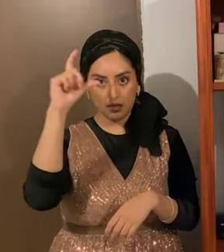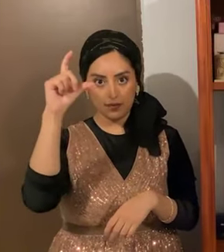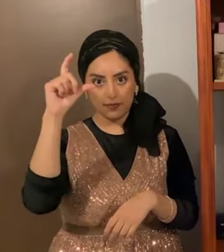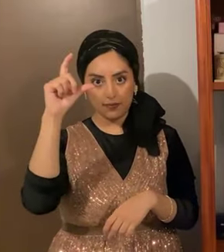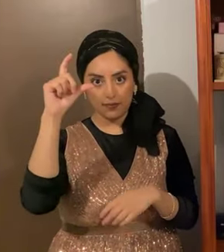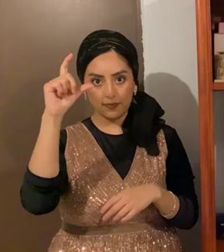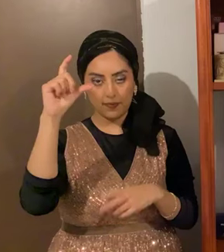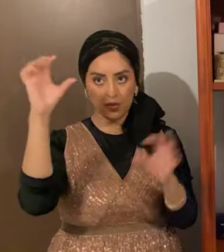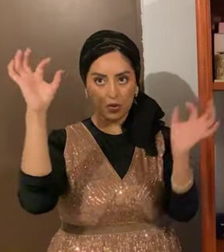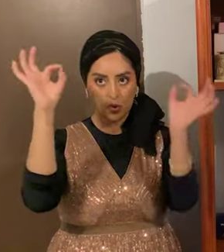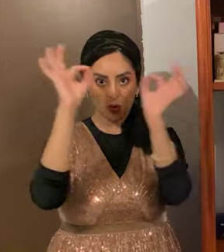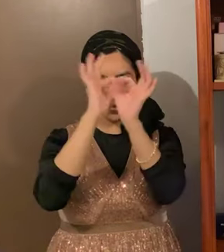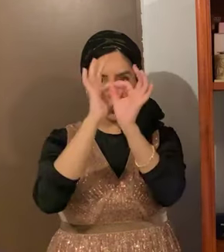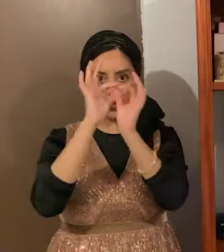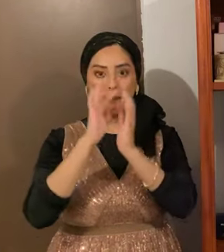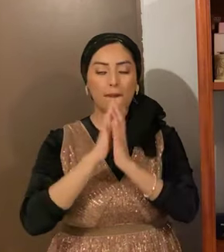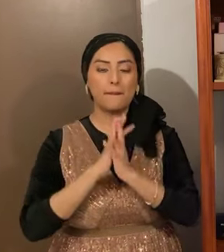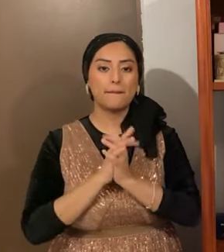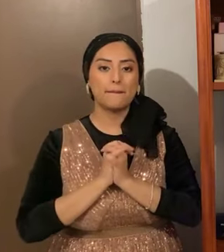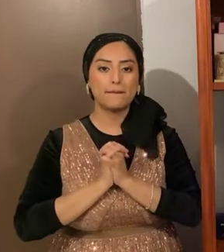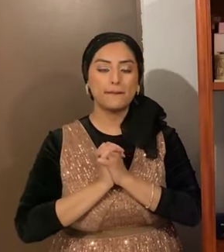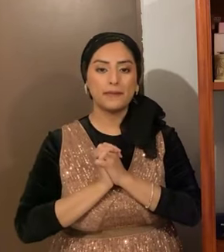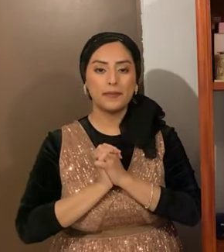Tanto del lado izquierdo como del lado derecho.